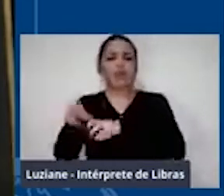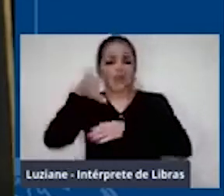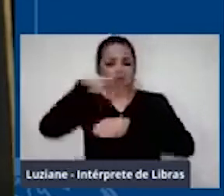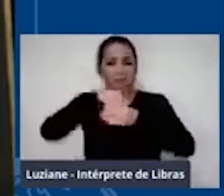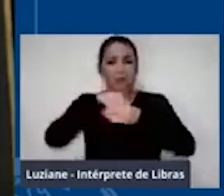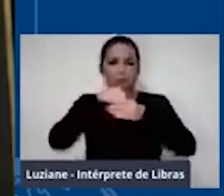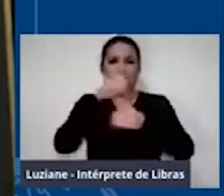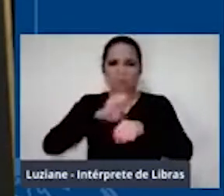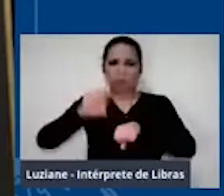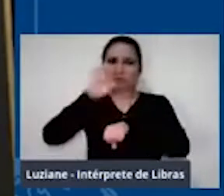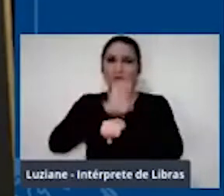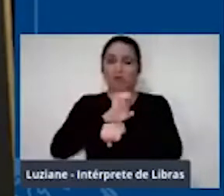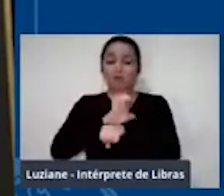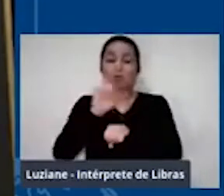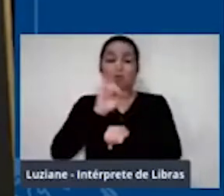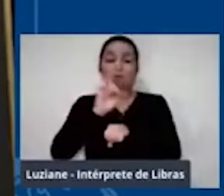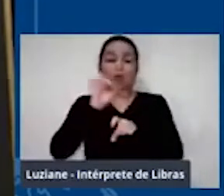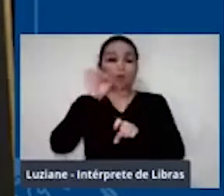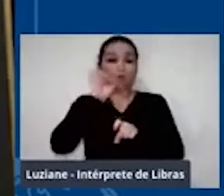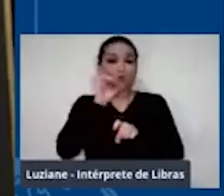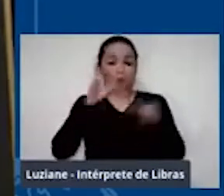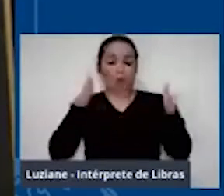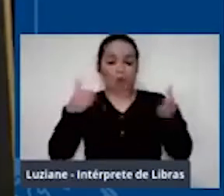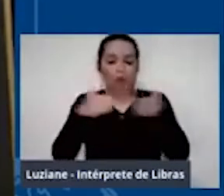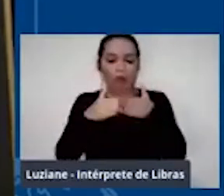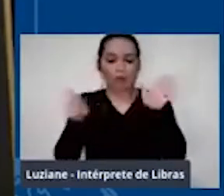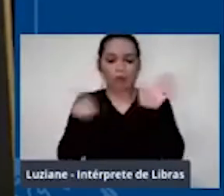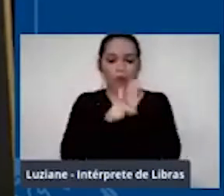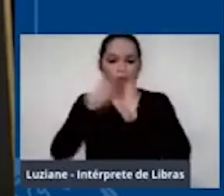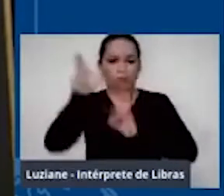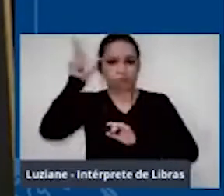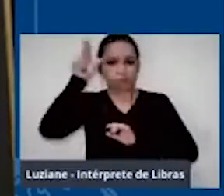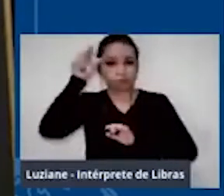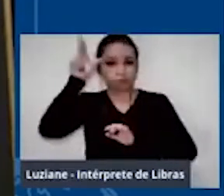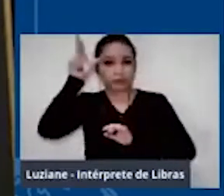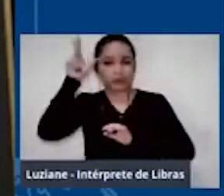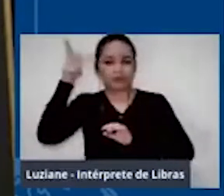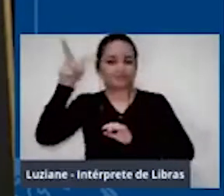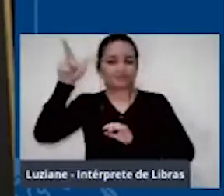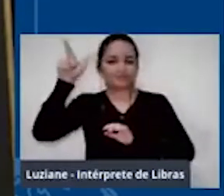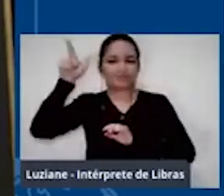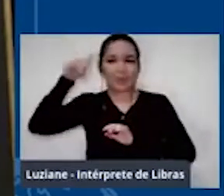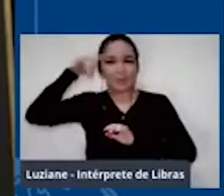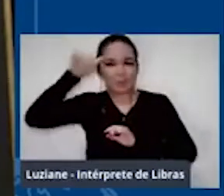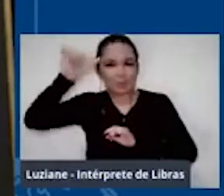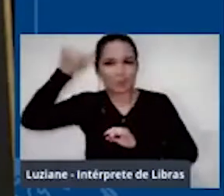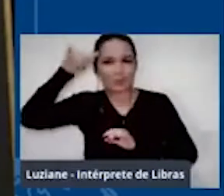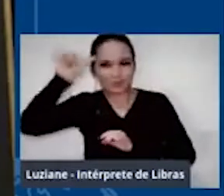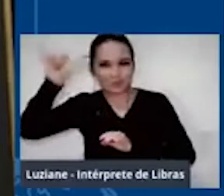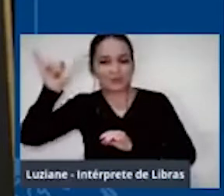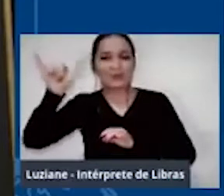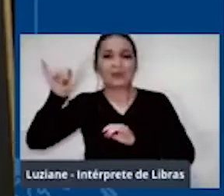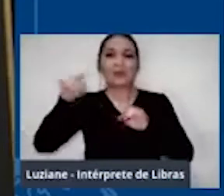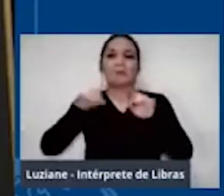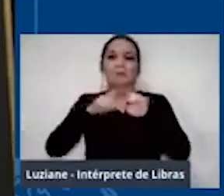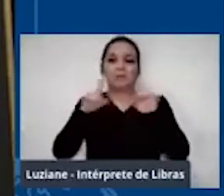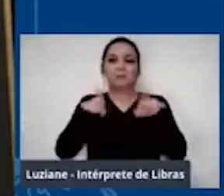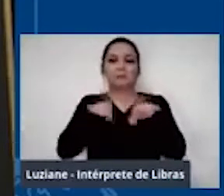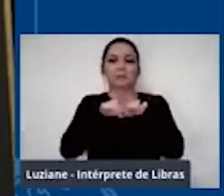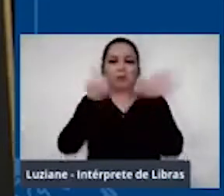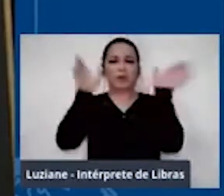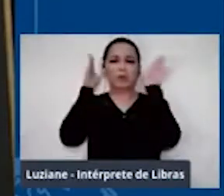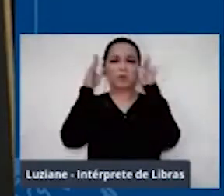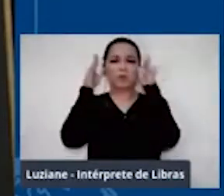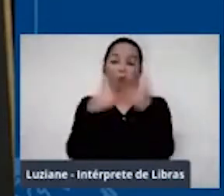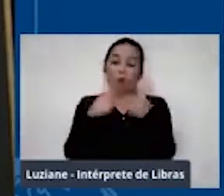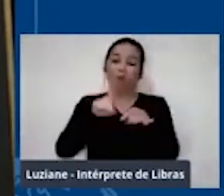vale não só para a área bovina, a febre aftosa, mas também é impactada quando há um foco, alguma coisa com